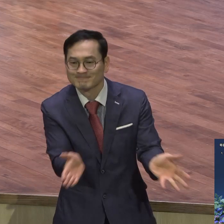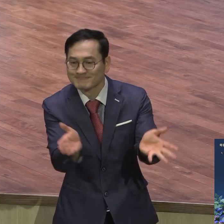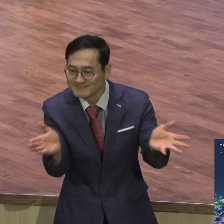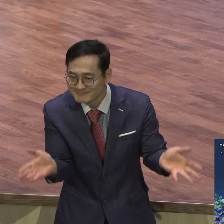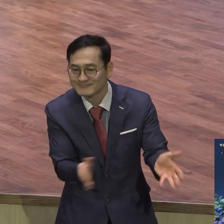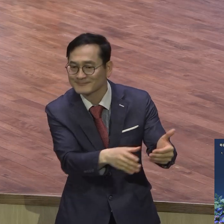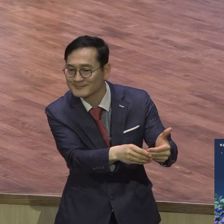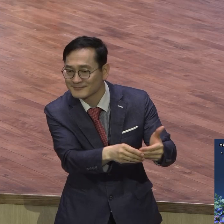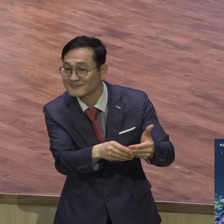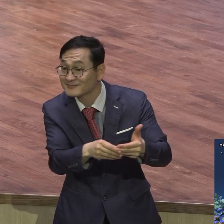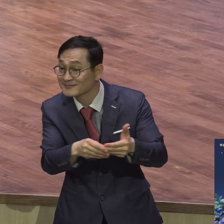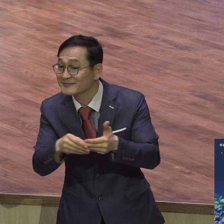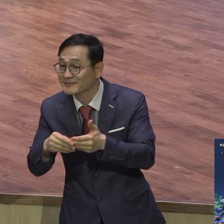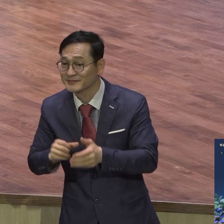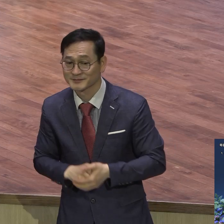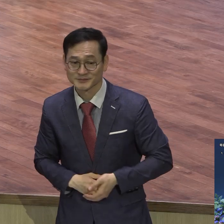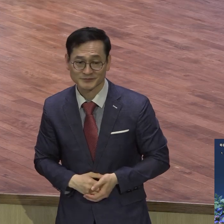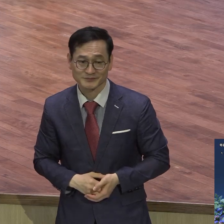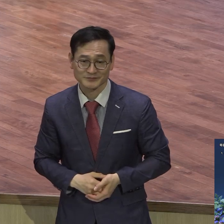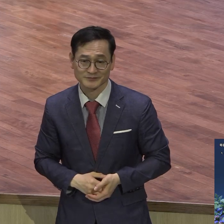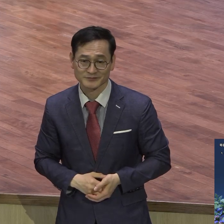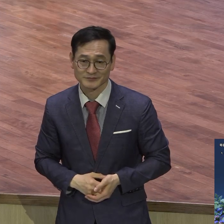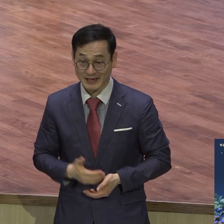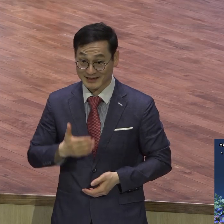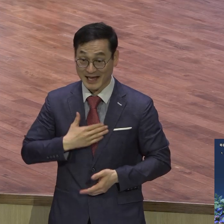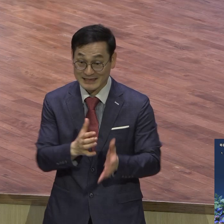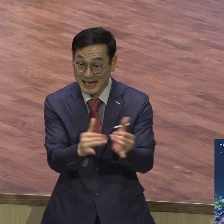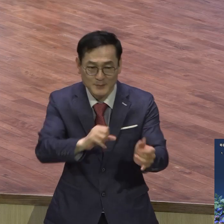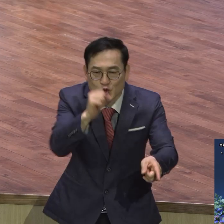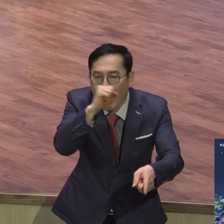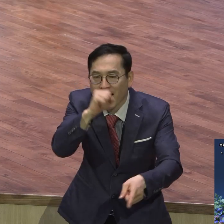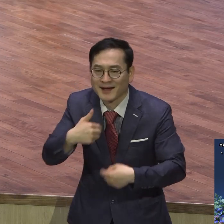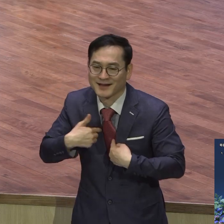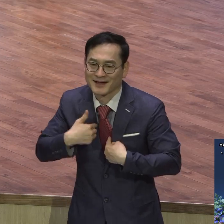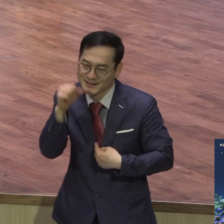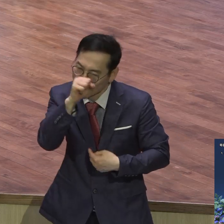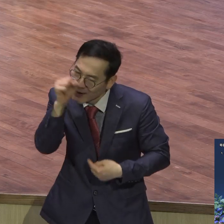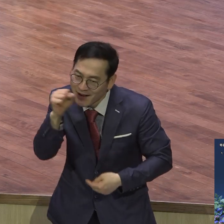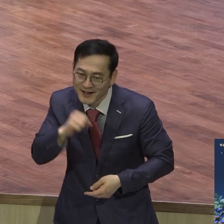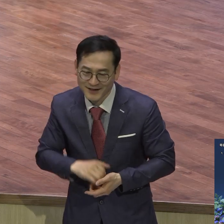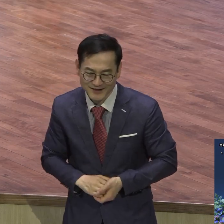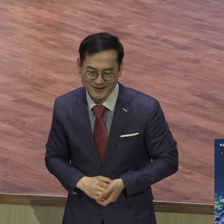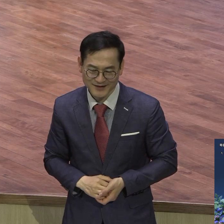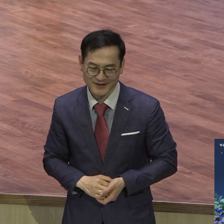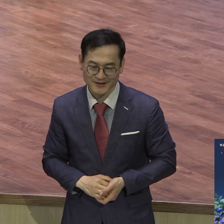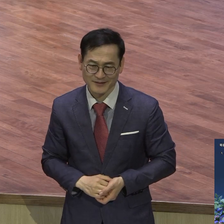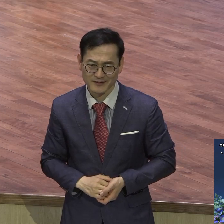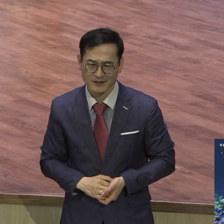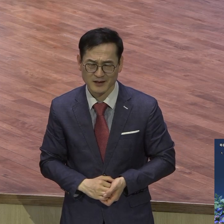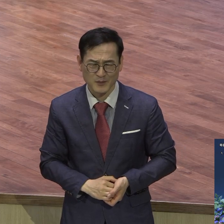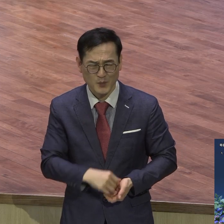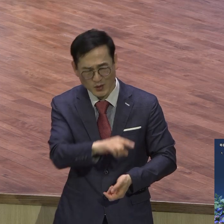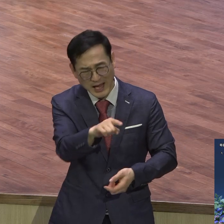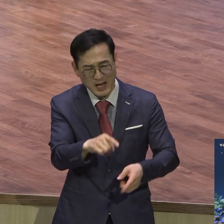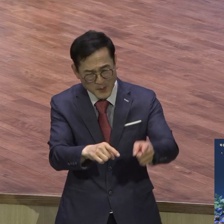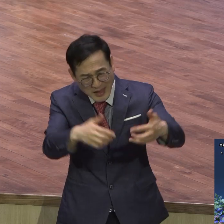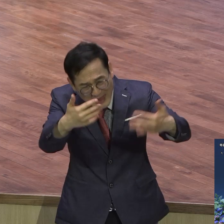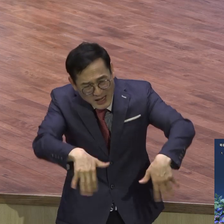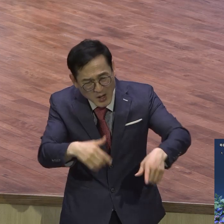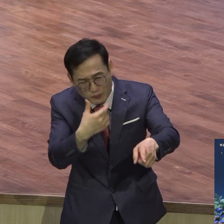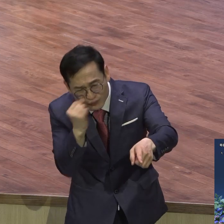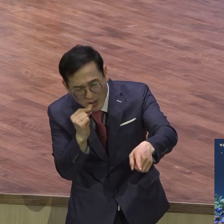왜 비판합니까 저는 사람을 되게 좋아해요 사람을 보면 단점은 다 있죠 단점 없는 사람은 어디 있어요